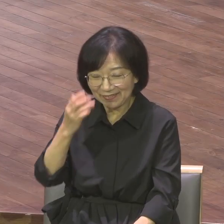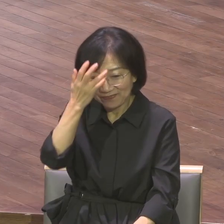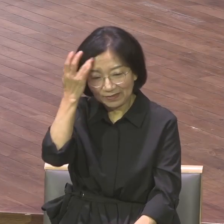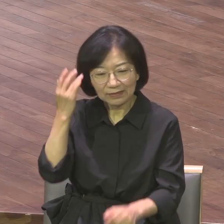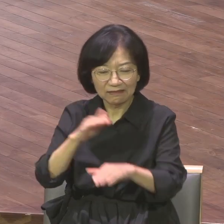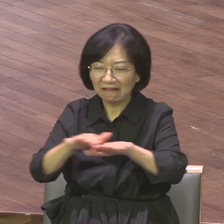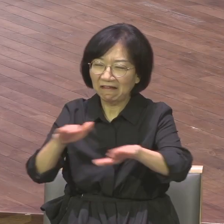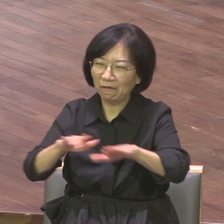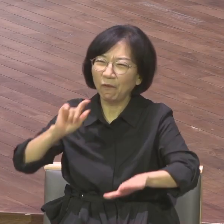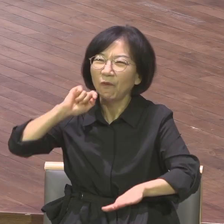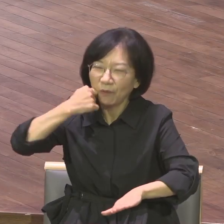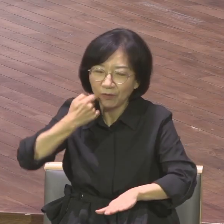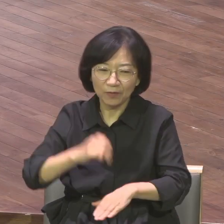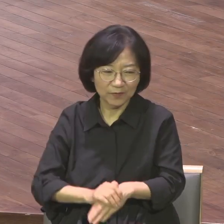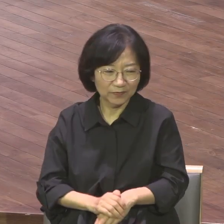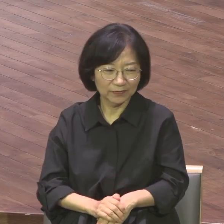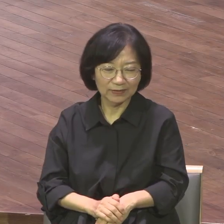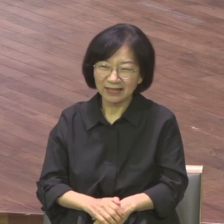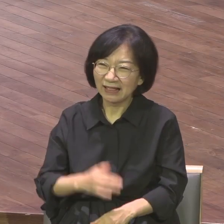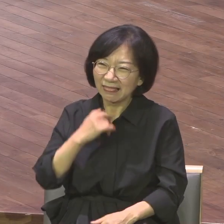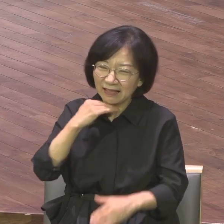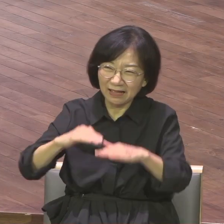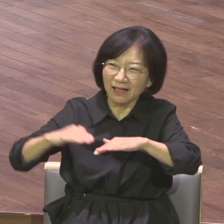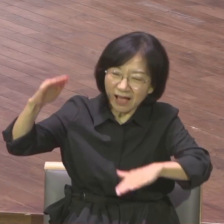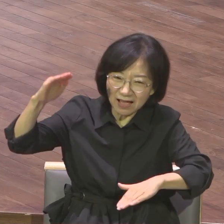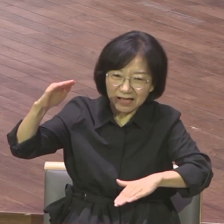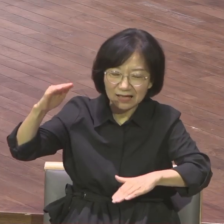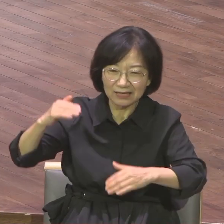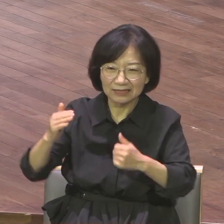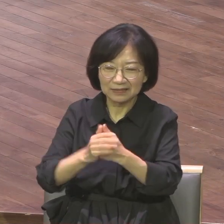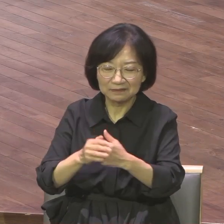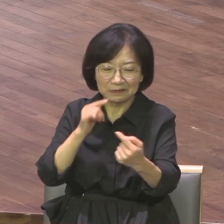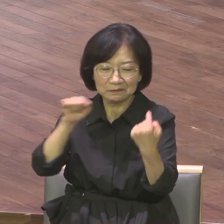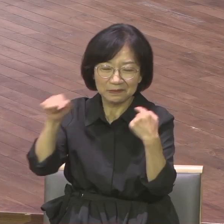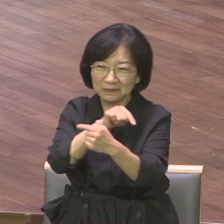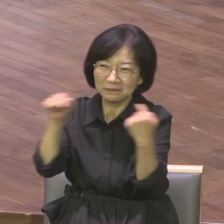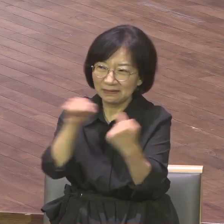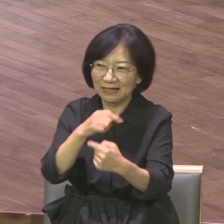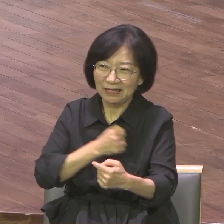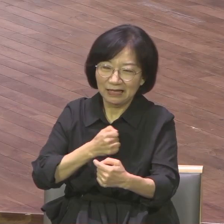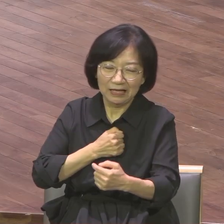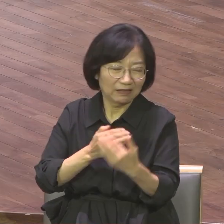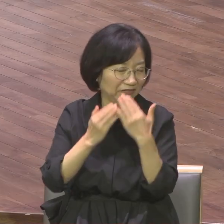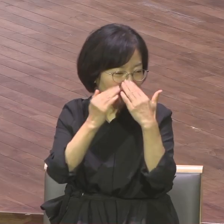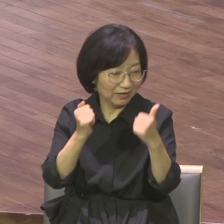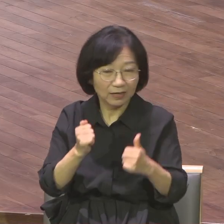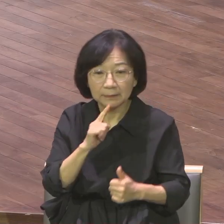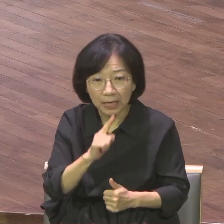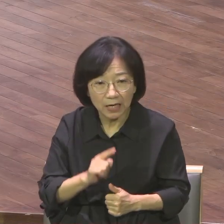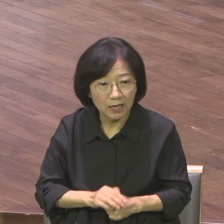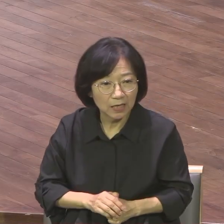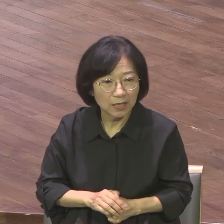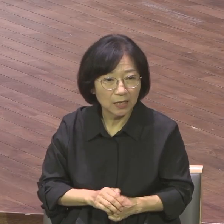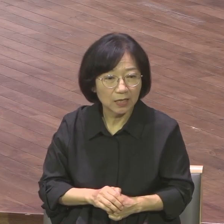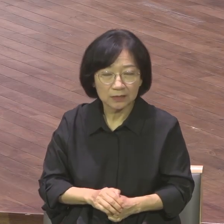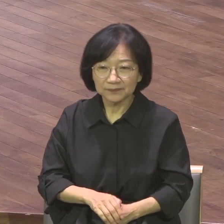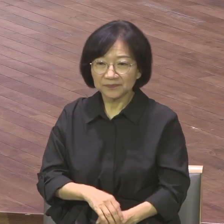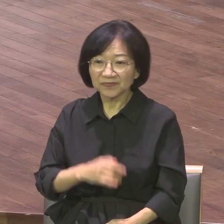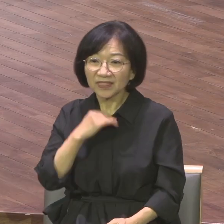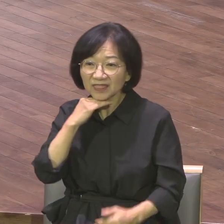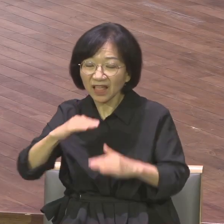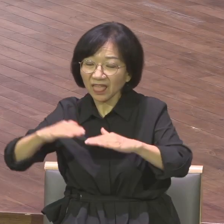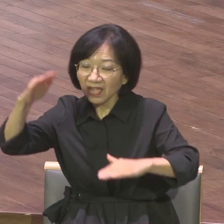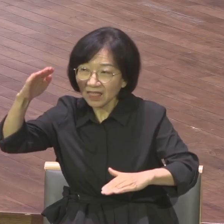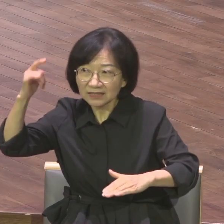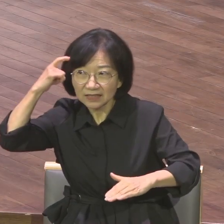된다. 한마디로 세대 차이가 너무 많이 난다. 이 세대 차이는 서로 간의 생각 차이,